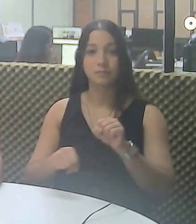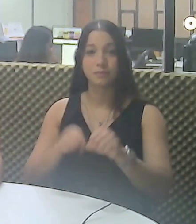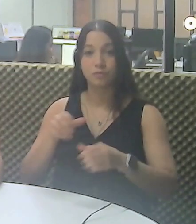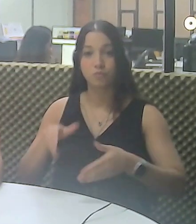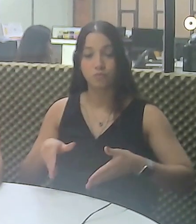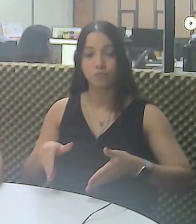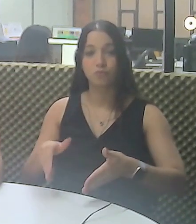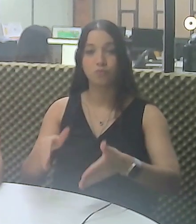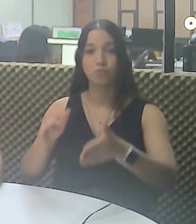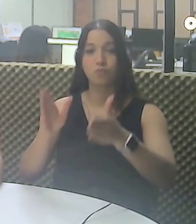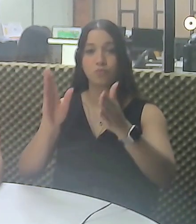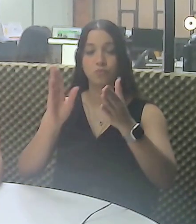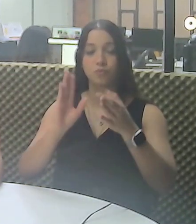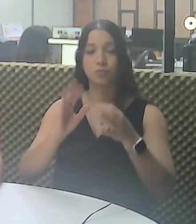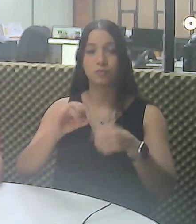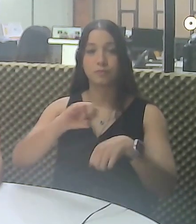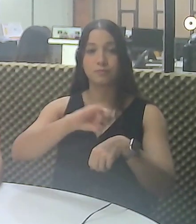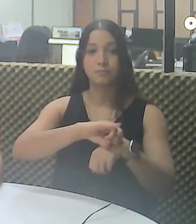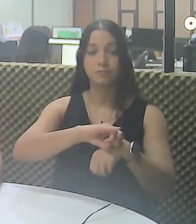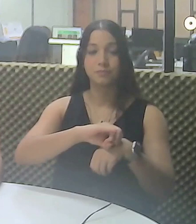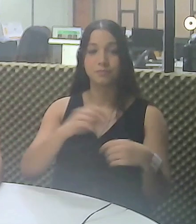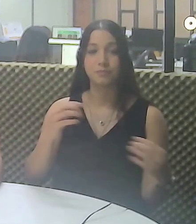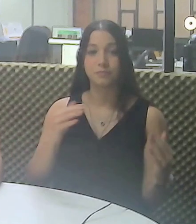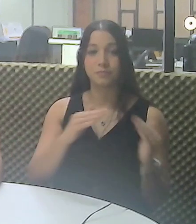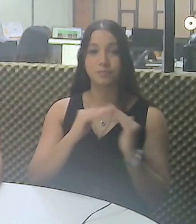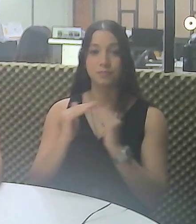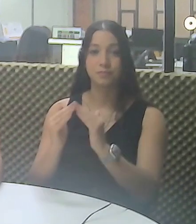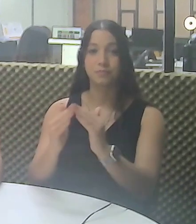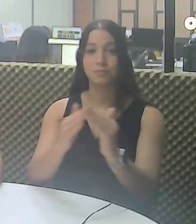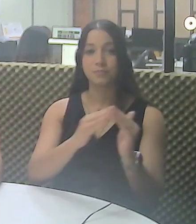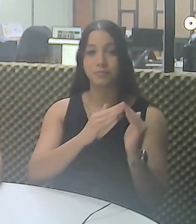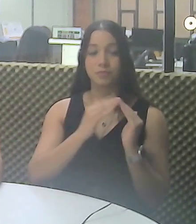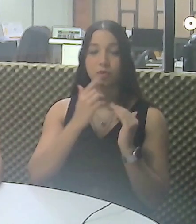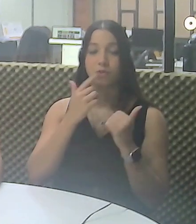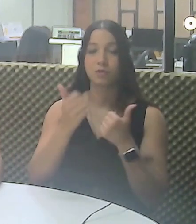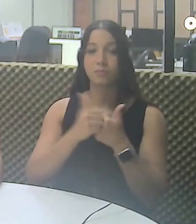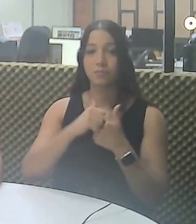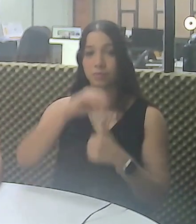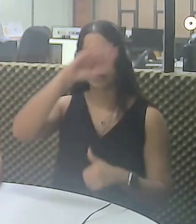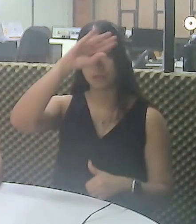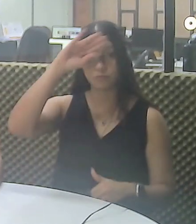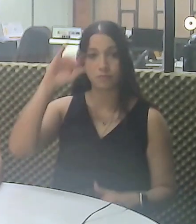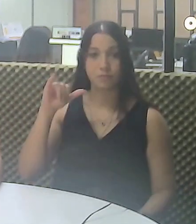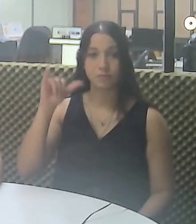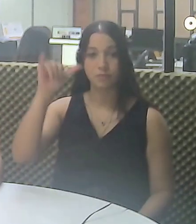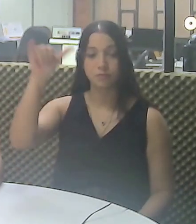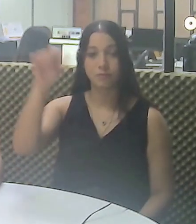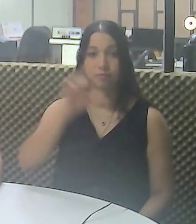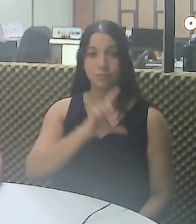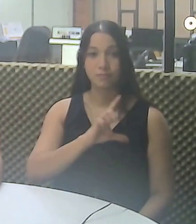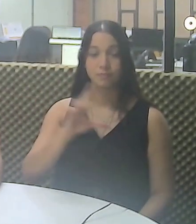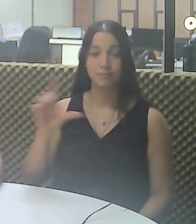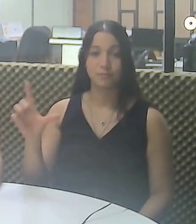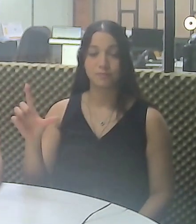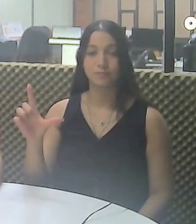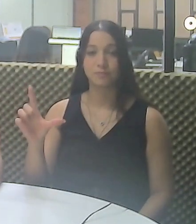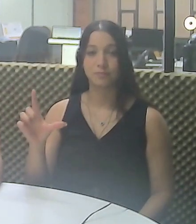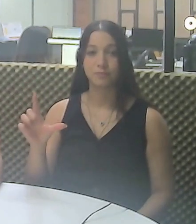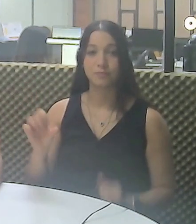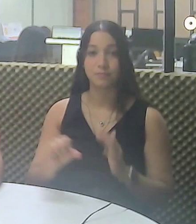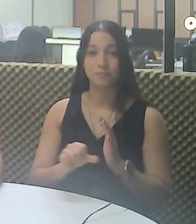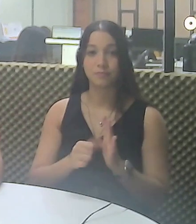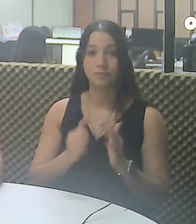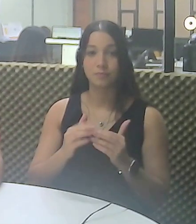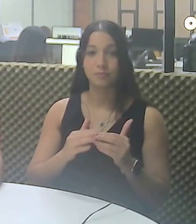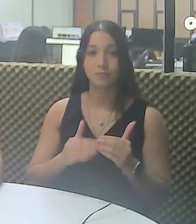ciclismo, ligando a região central da cidade aos bairros do entorno do aeroporto no setor leste. Nessa primeira fase, os